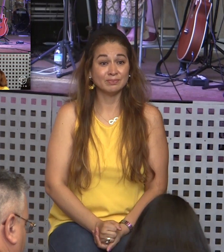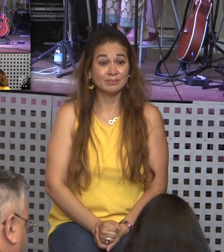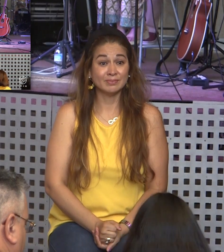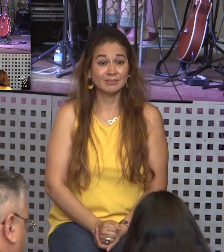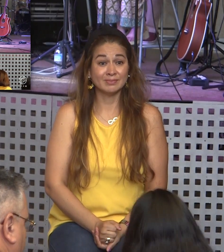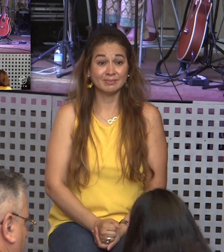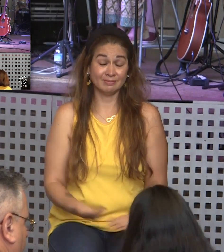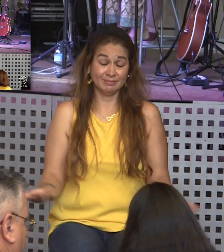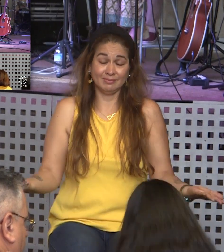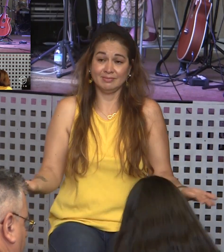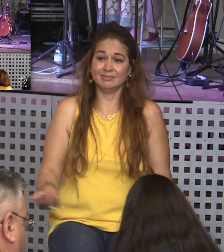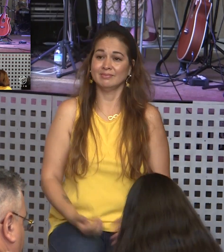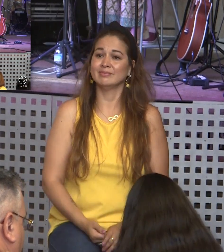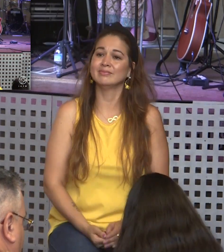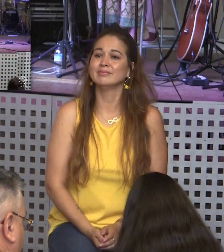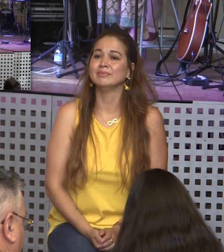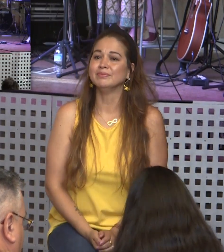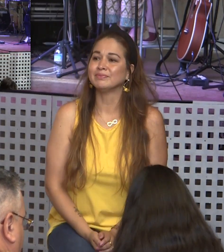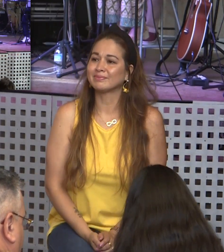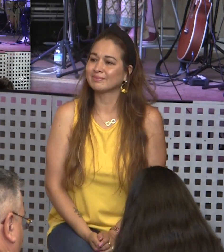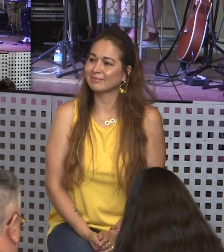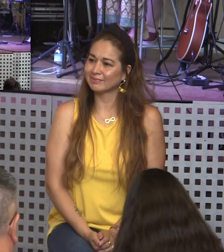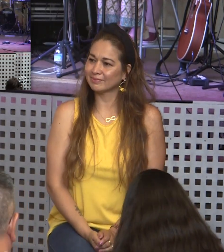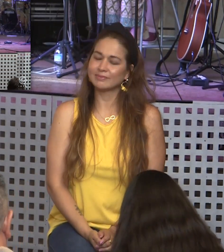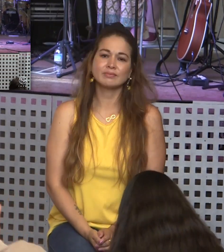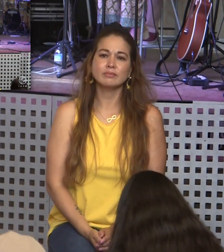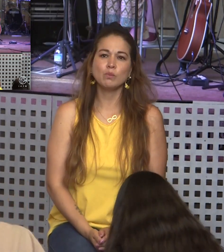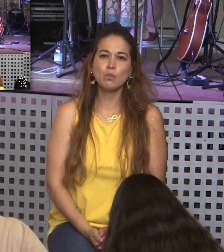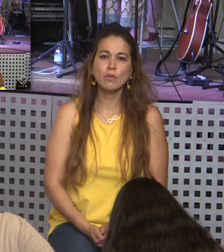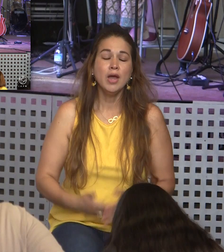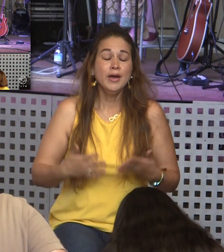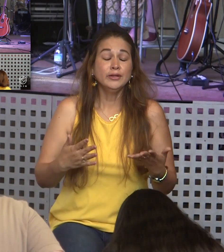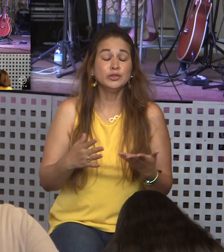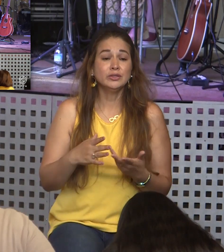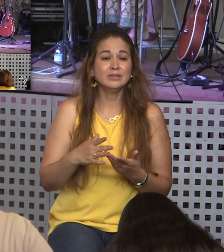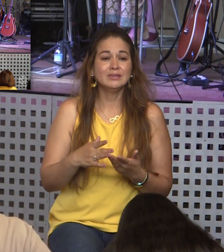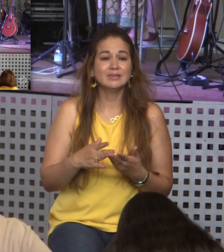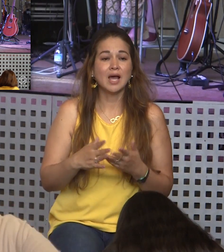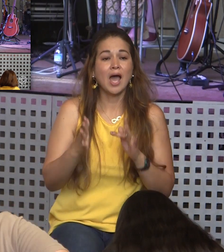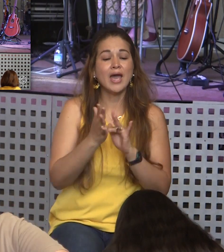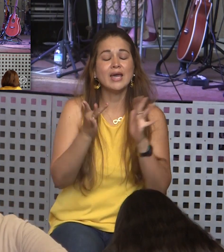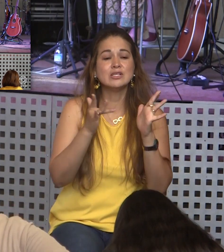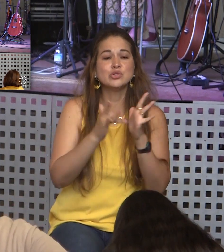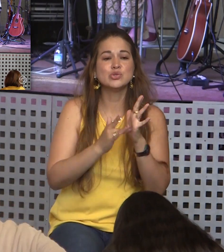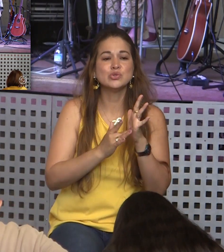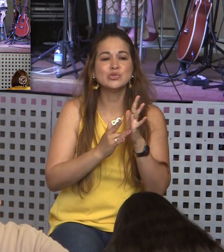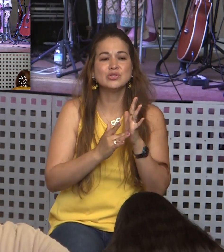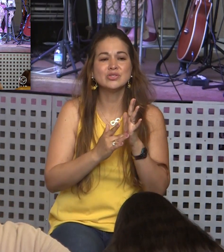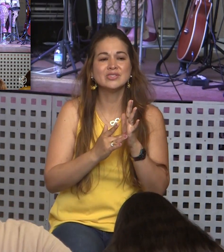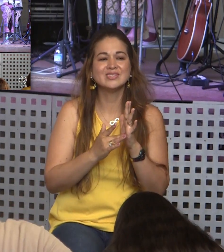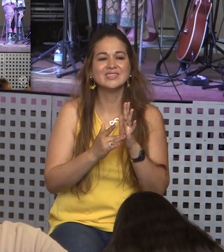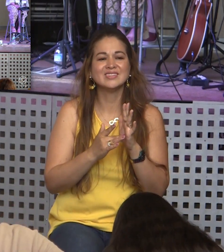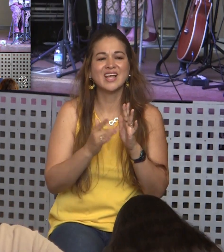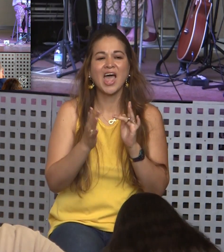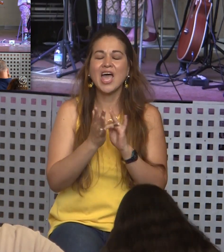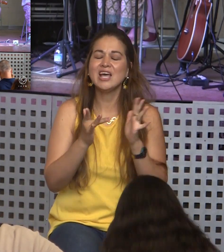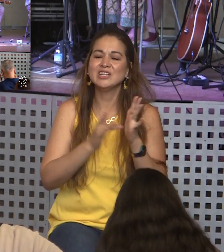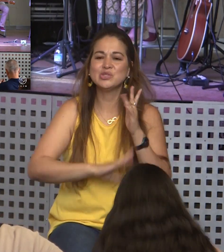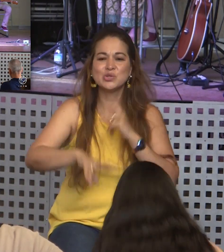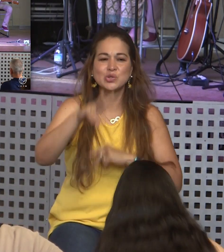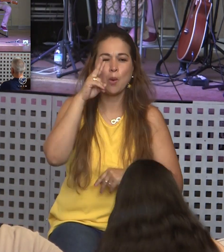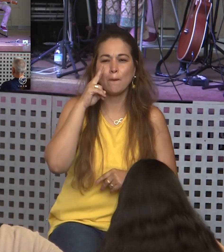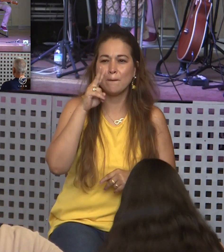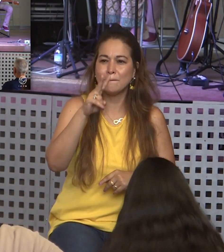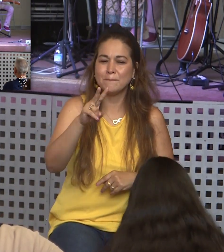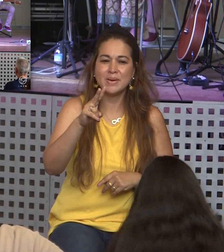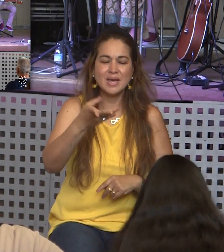vista dual, veía lo físico, podía hablar con alguien y ver, pero tenía también vista espiritual y veía lo que estaba sucediendo espiritualmente.